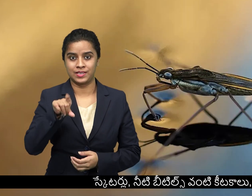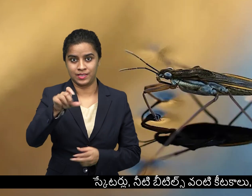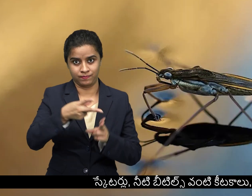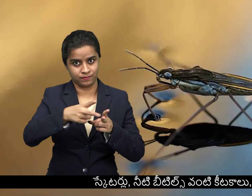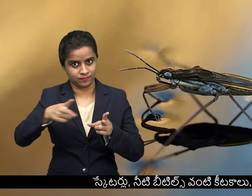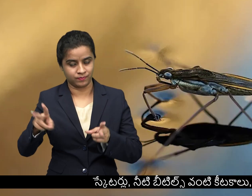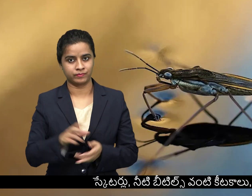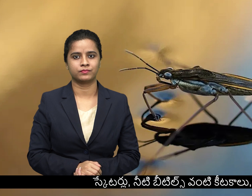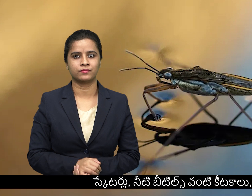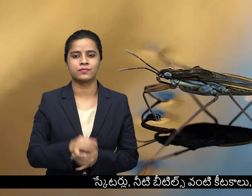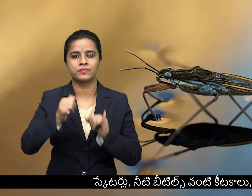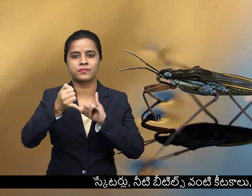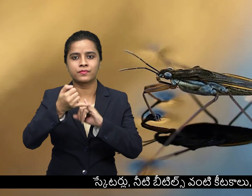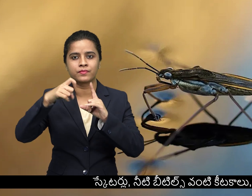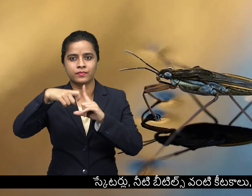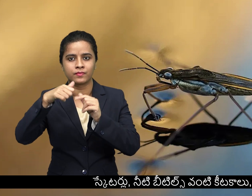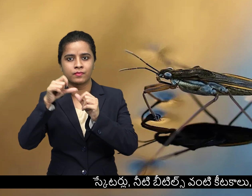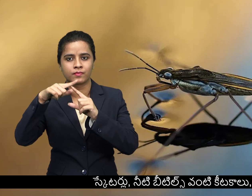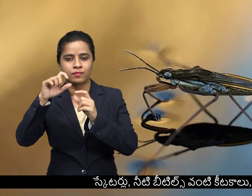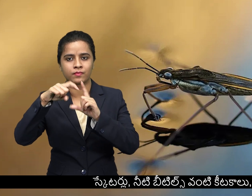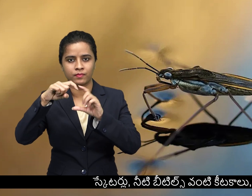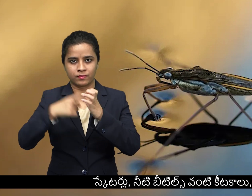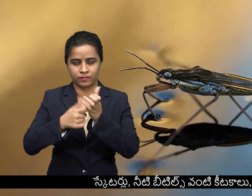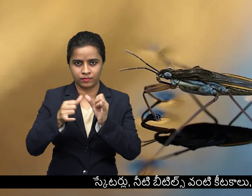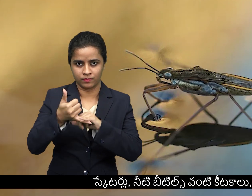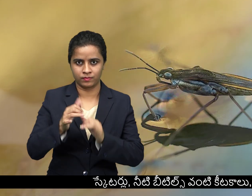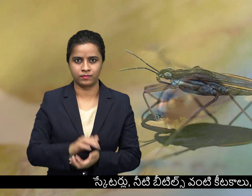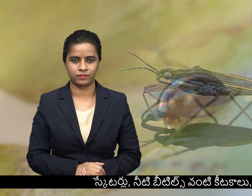స్కేటర్లు, నీటి బీటిల్స్ వంటి కీటకాలు,